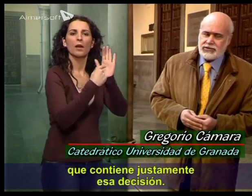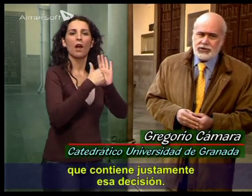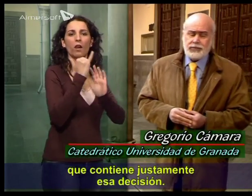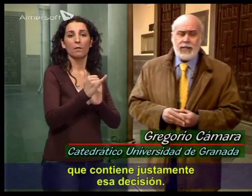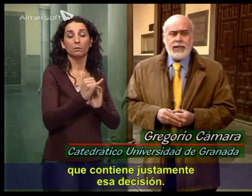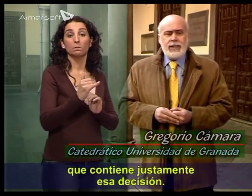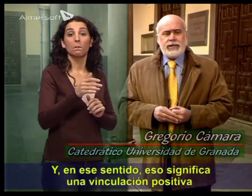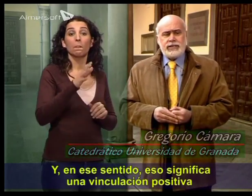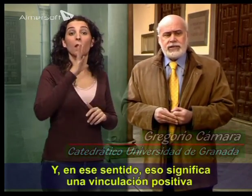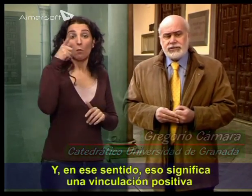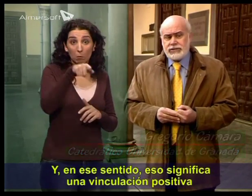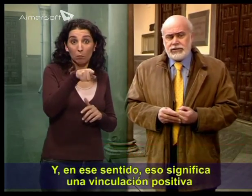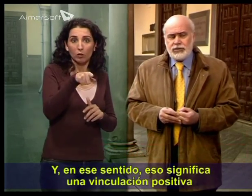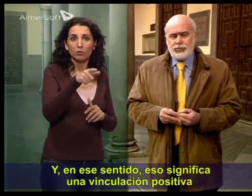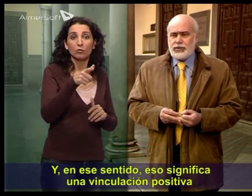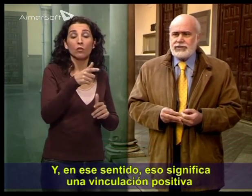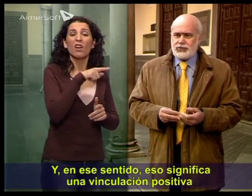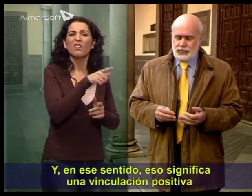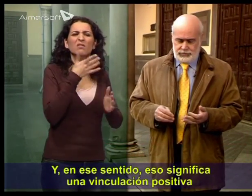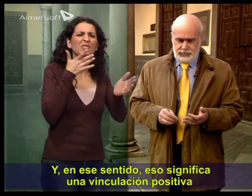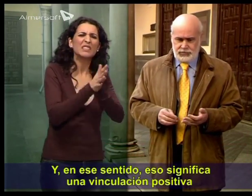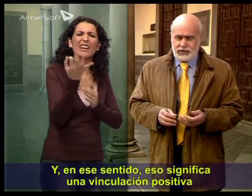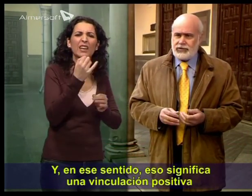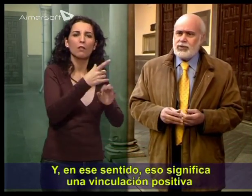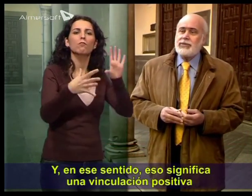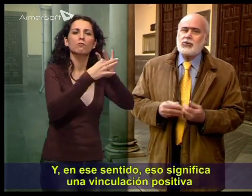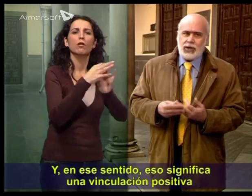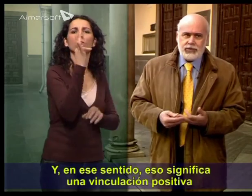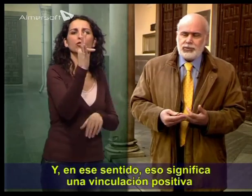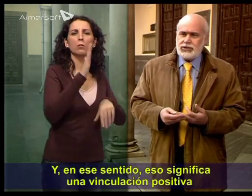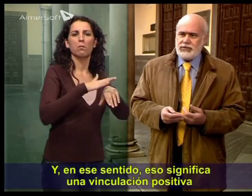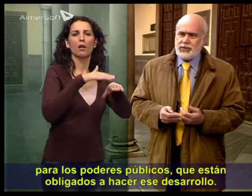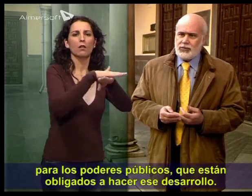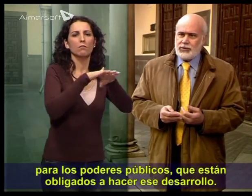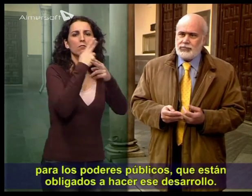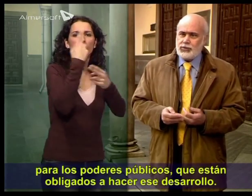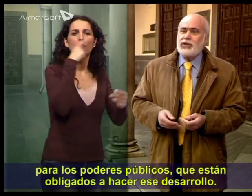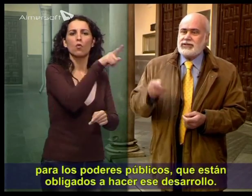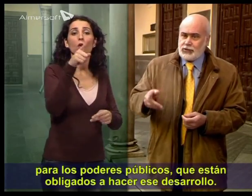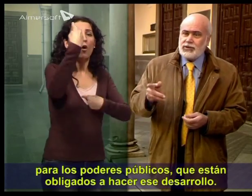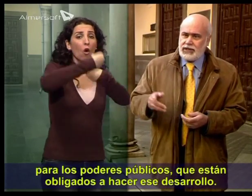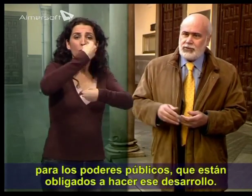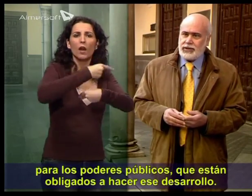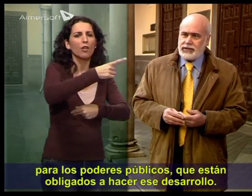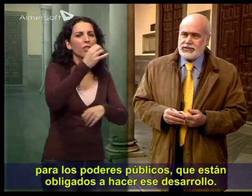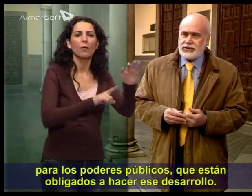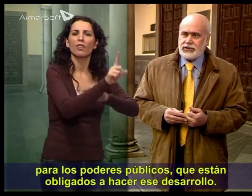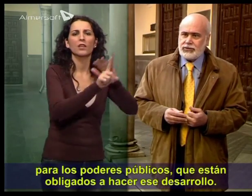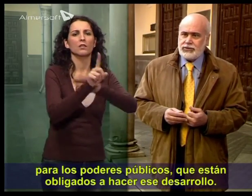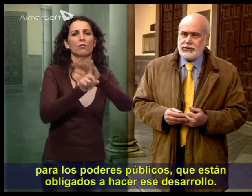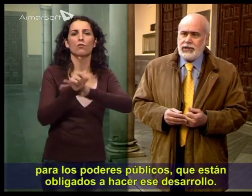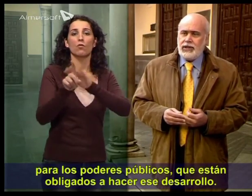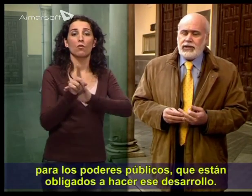esa decisión. Y en ese sentido, pues eso significa una vinculación positiva para los poderes públicos que están obligados a hacer